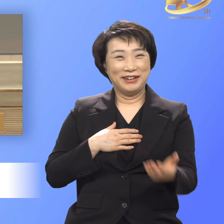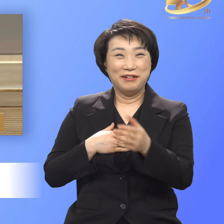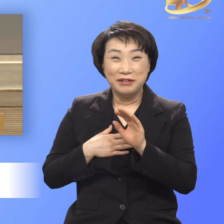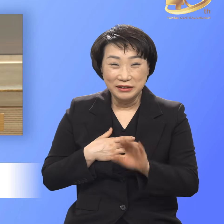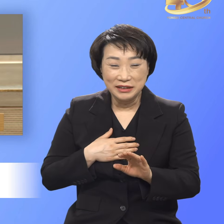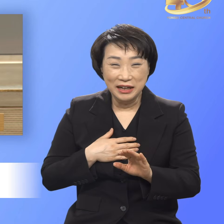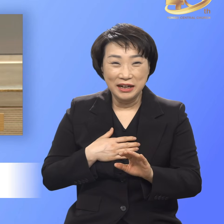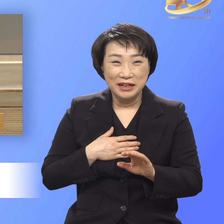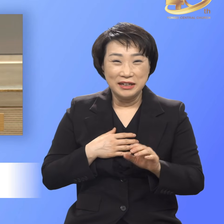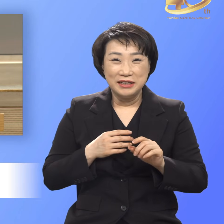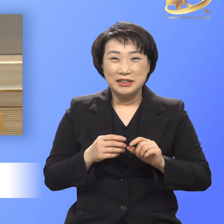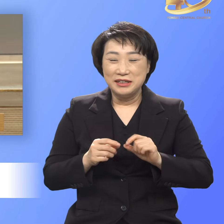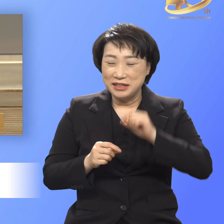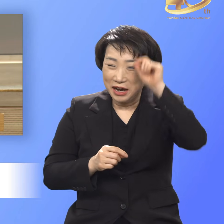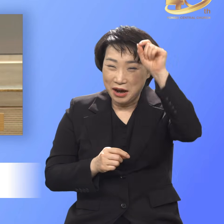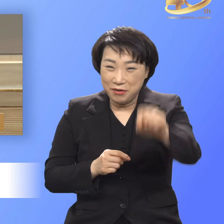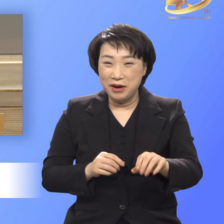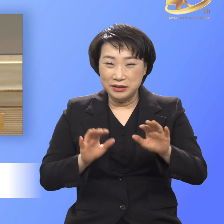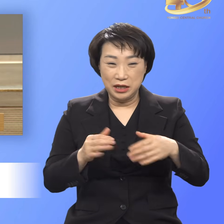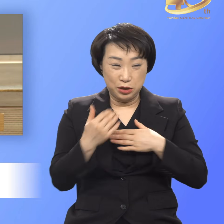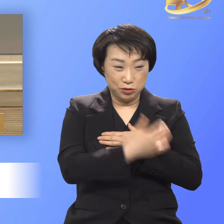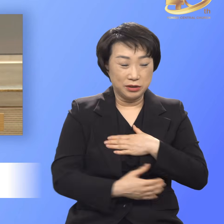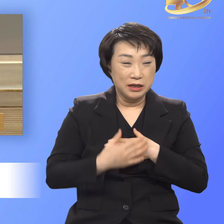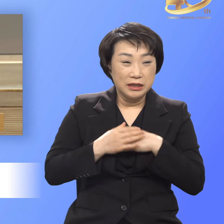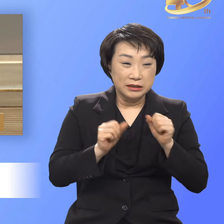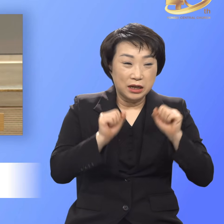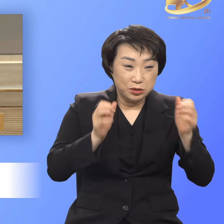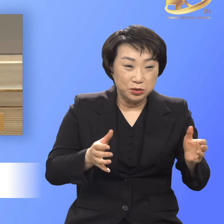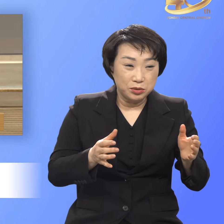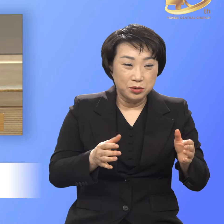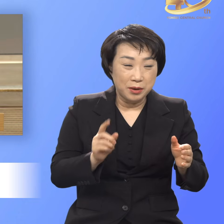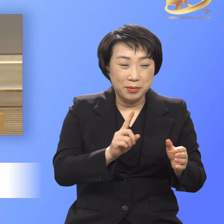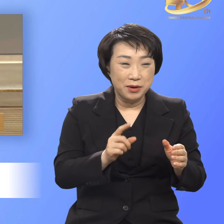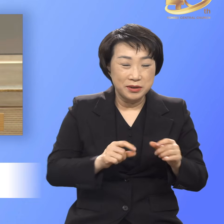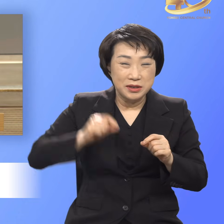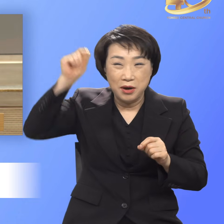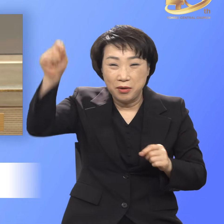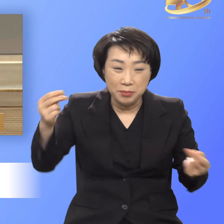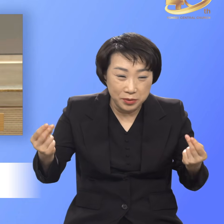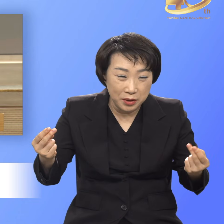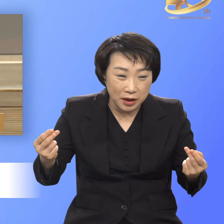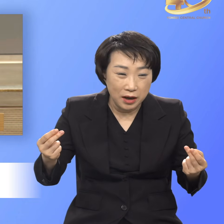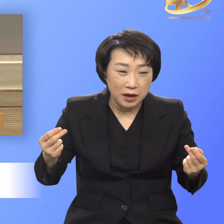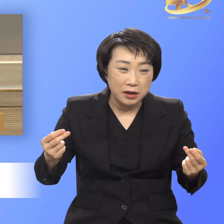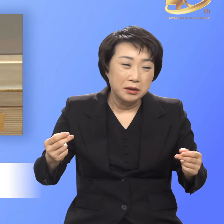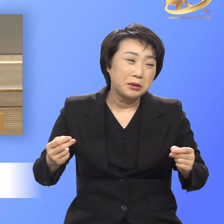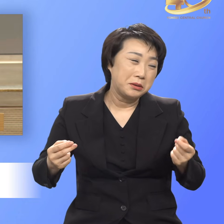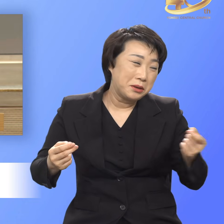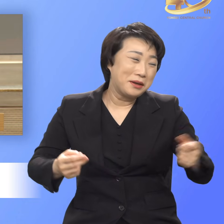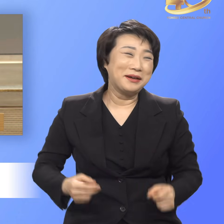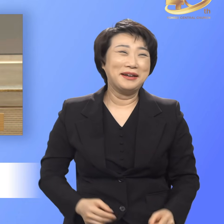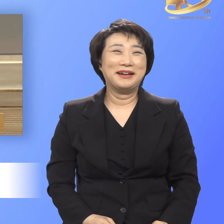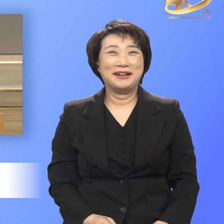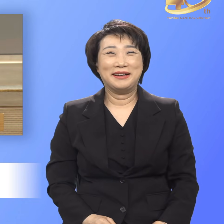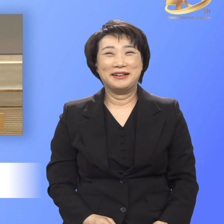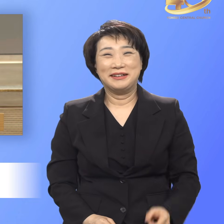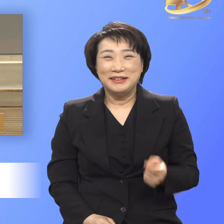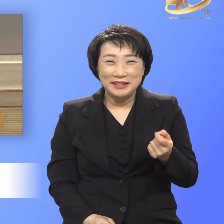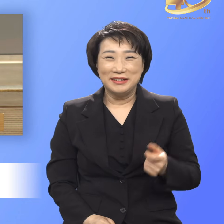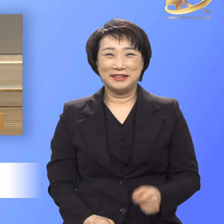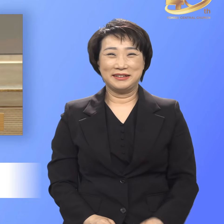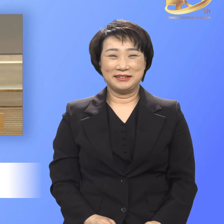근데 영혼 대 육신의 삶은 그냥 제로요. 제로나 똑같아요. 그렇잖아요.